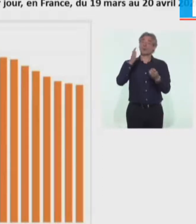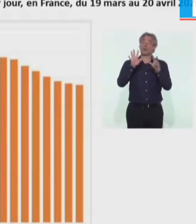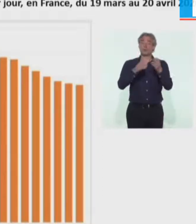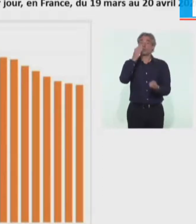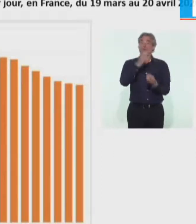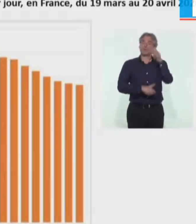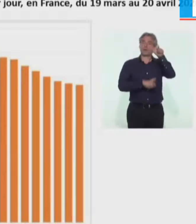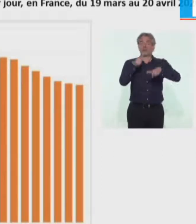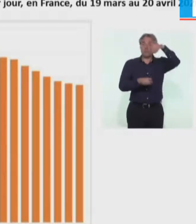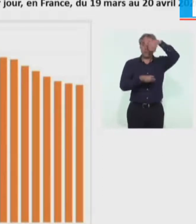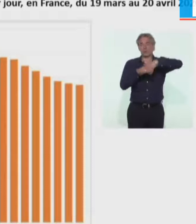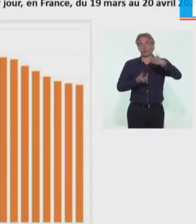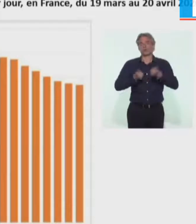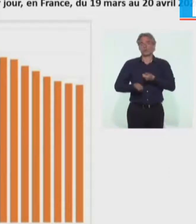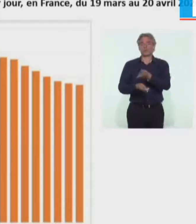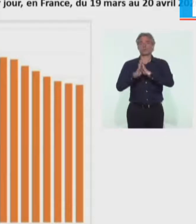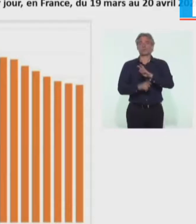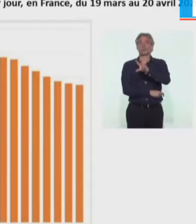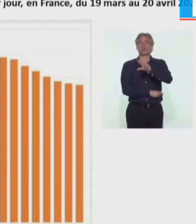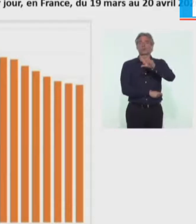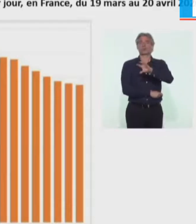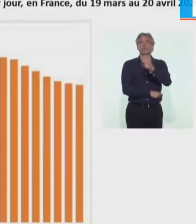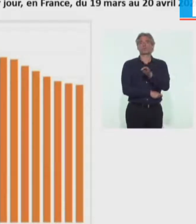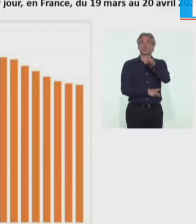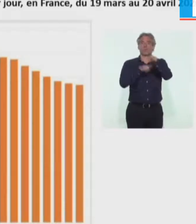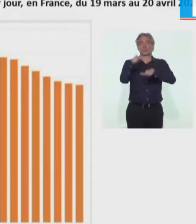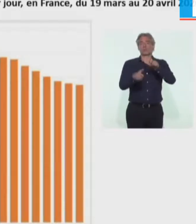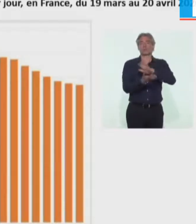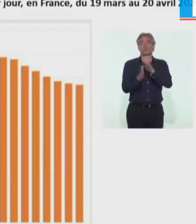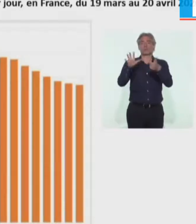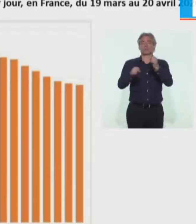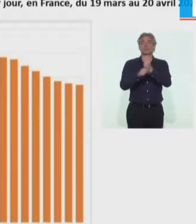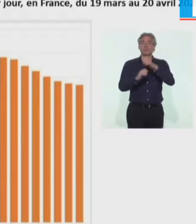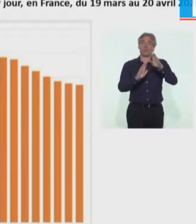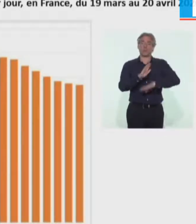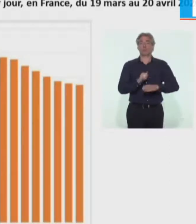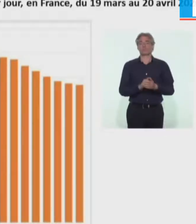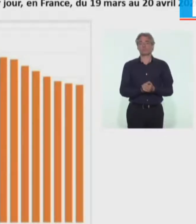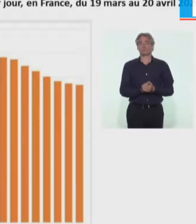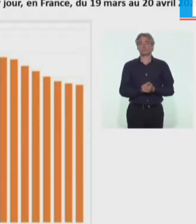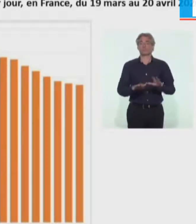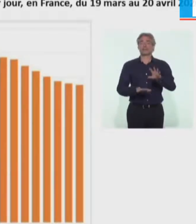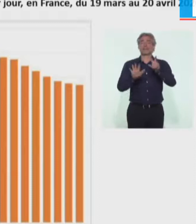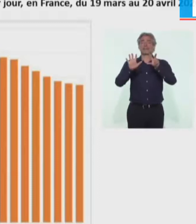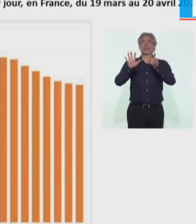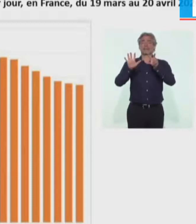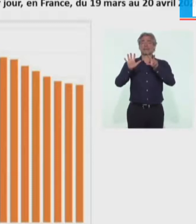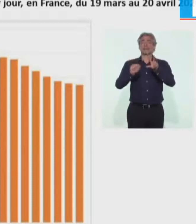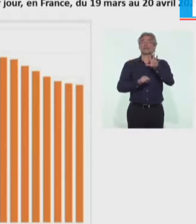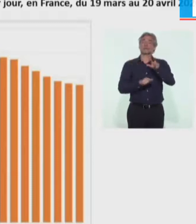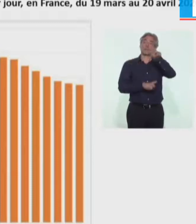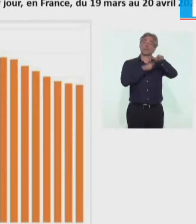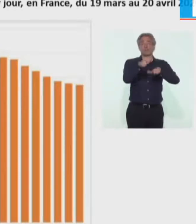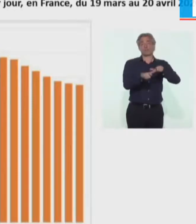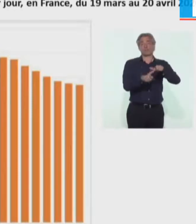ont été admis. 32% des patients ont moins de 60 ans. Nous comptons 85